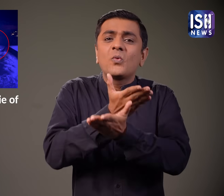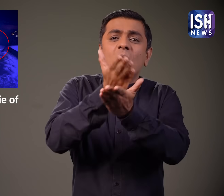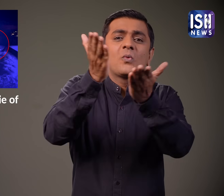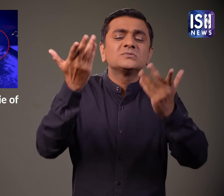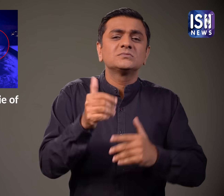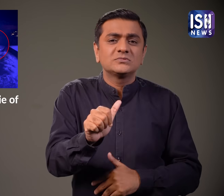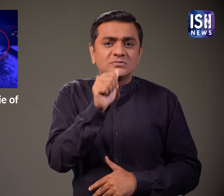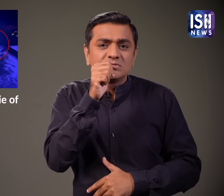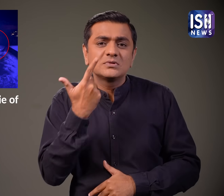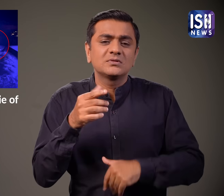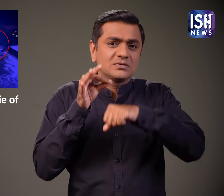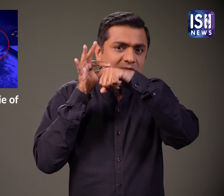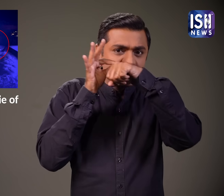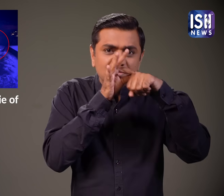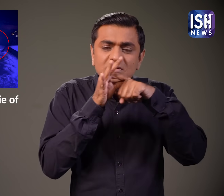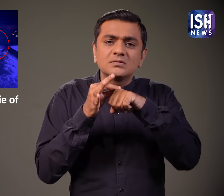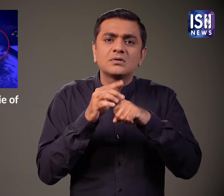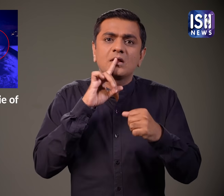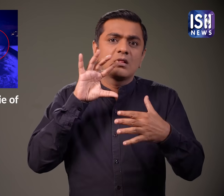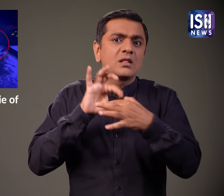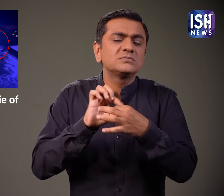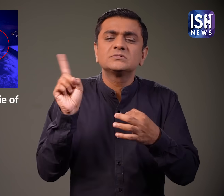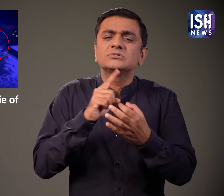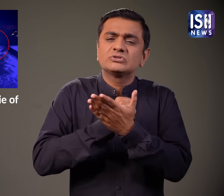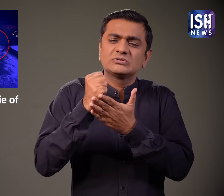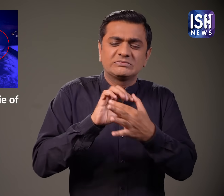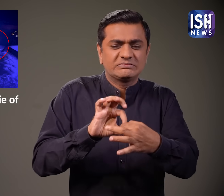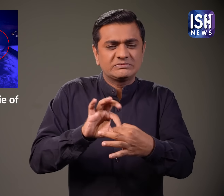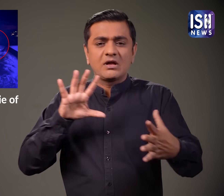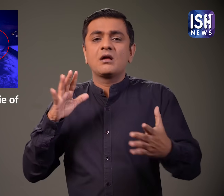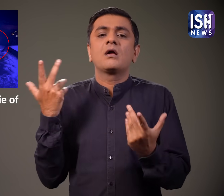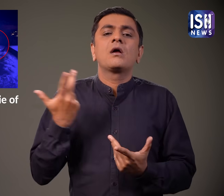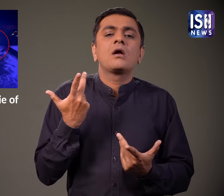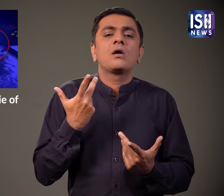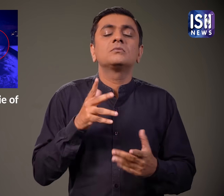और दुरुप्यो से जूज रहे लोगों की मदद करना है